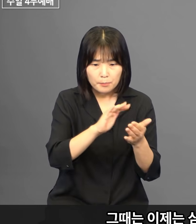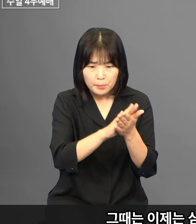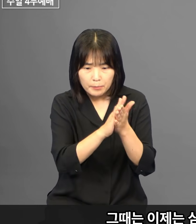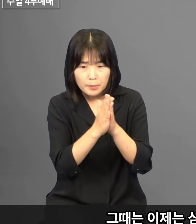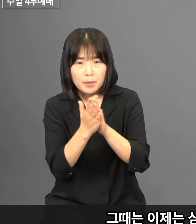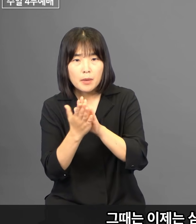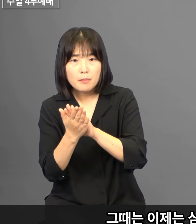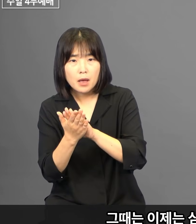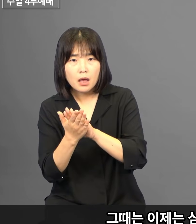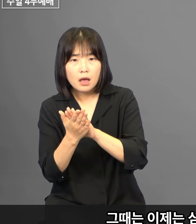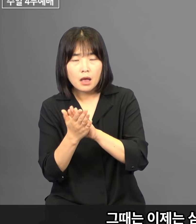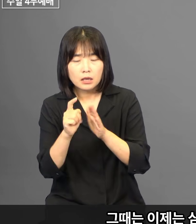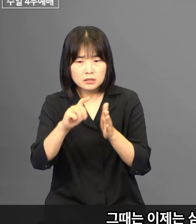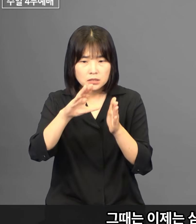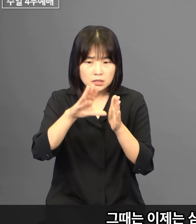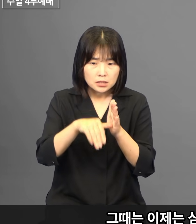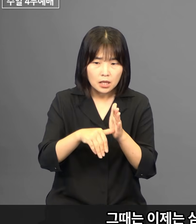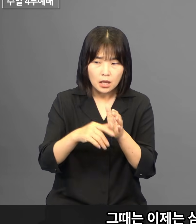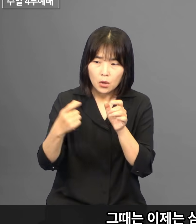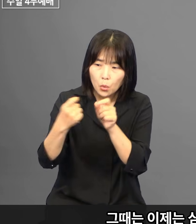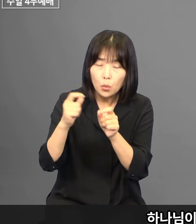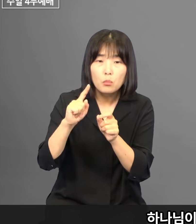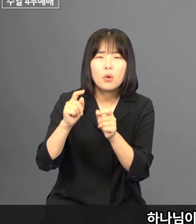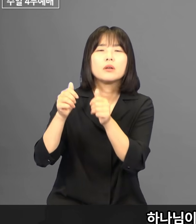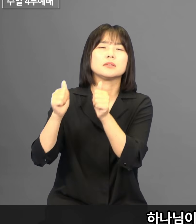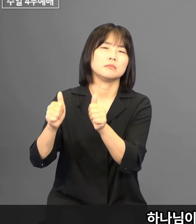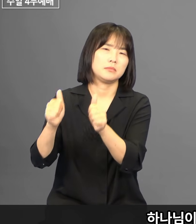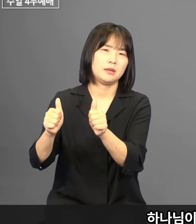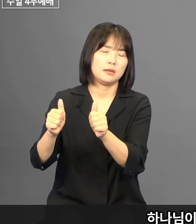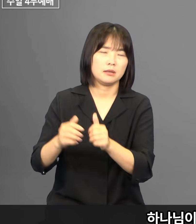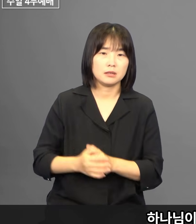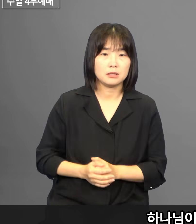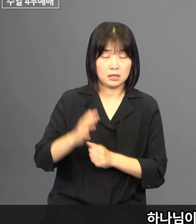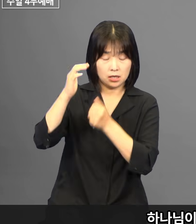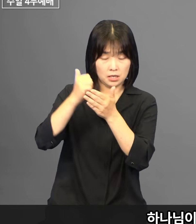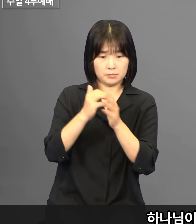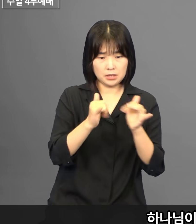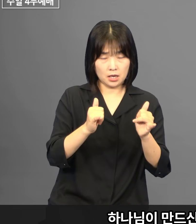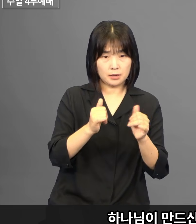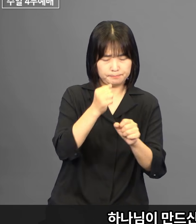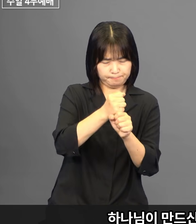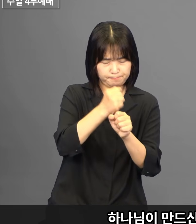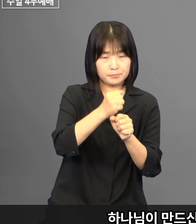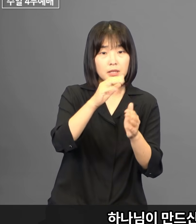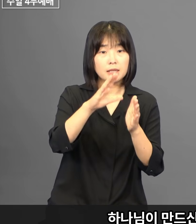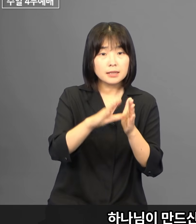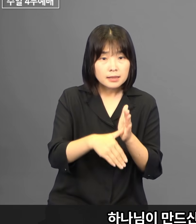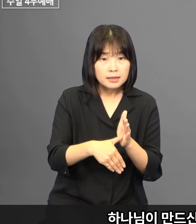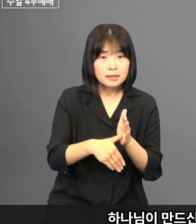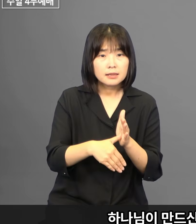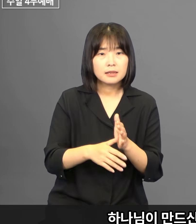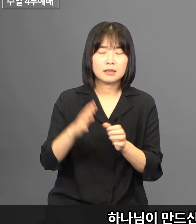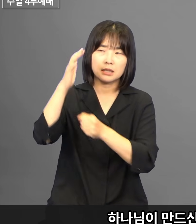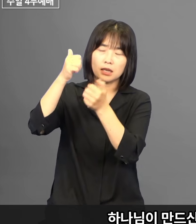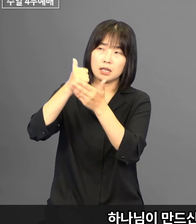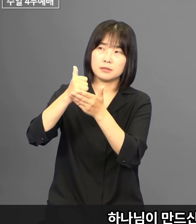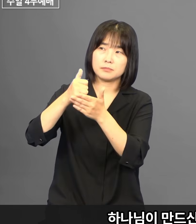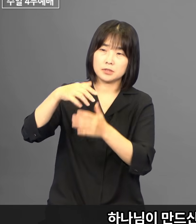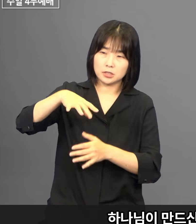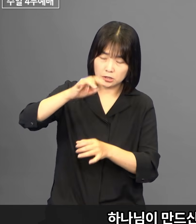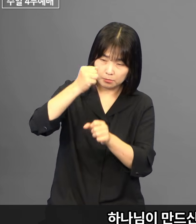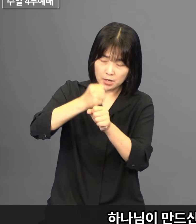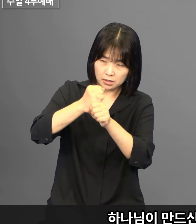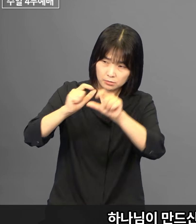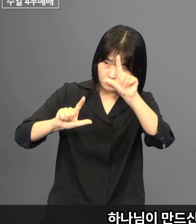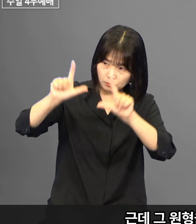그때는 이제는 심판이 오게 되니까. 하나님이 사람을 만드실 때 하나님이 만드신 창조의 원형이